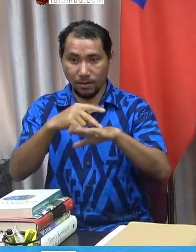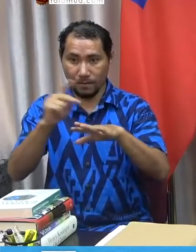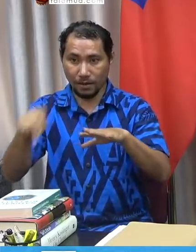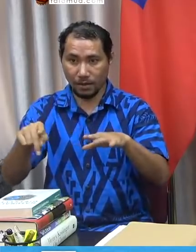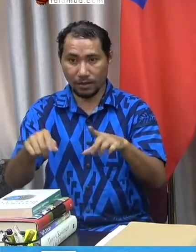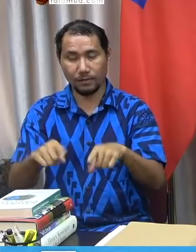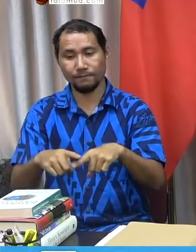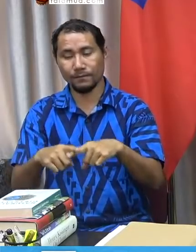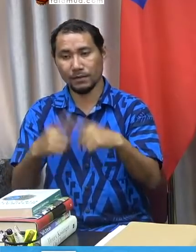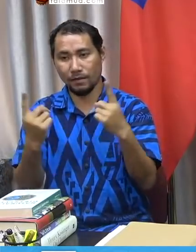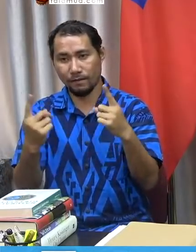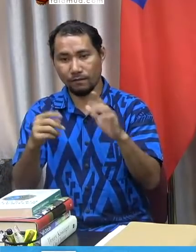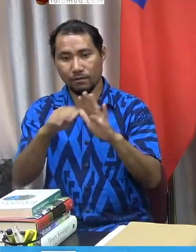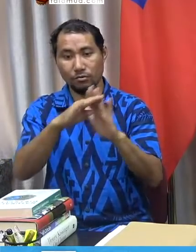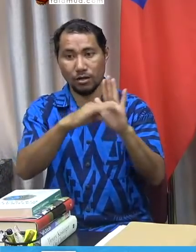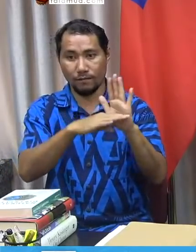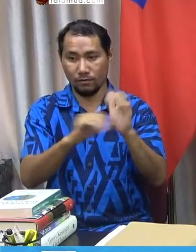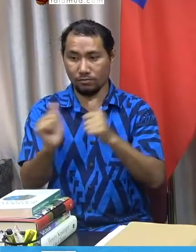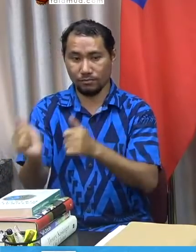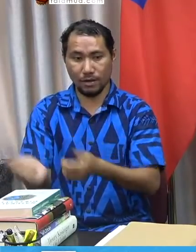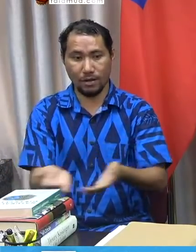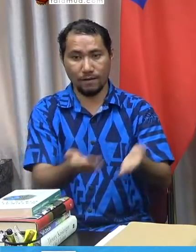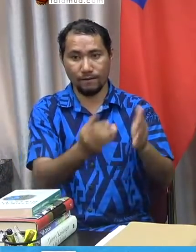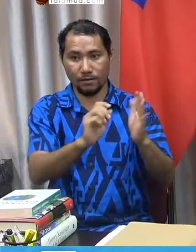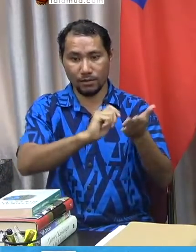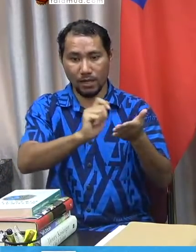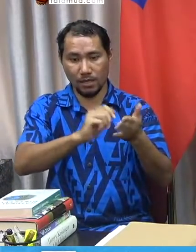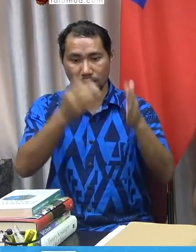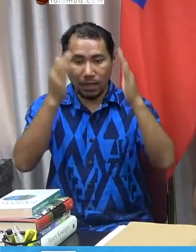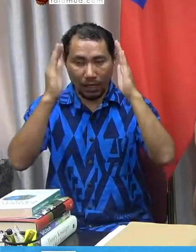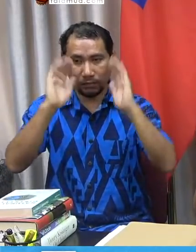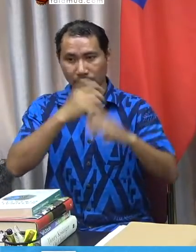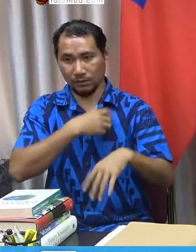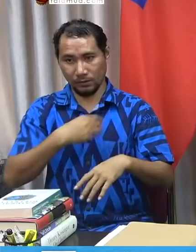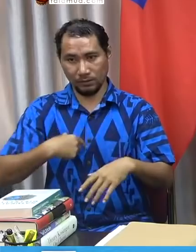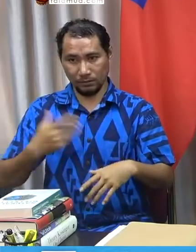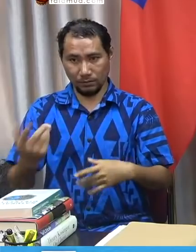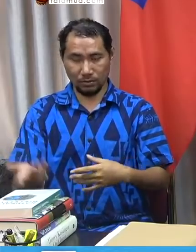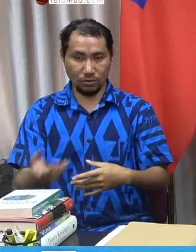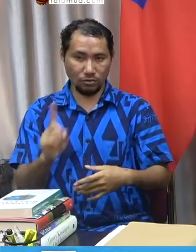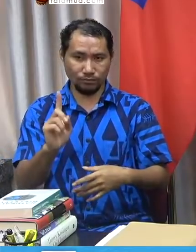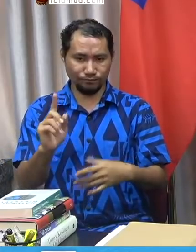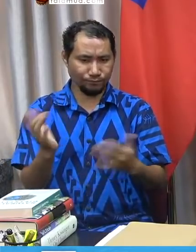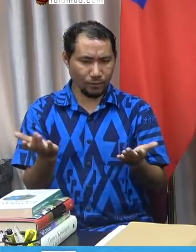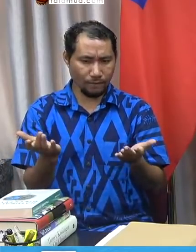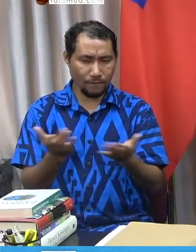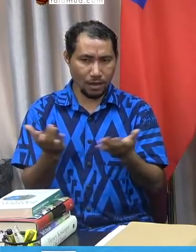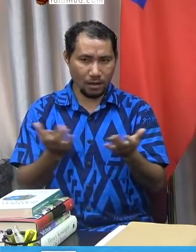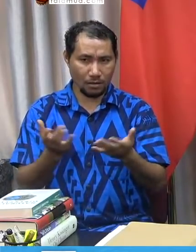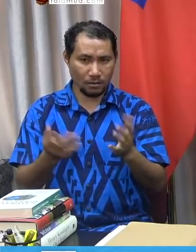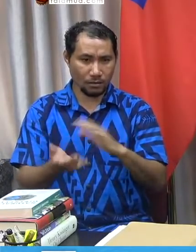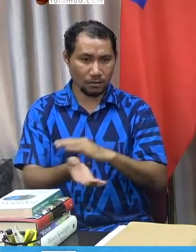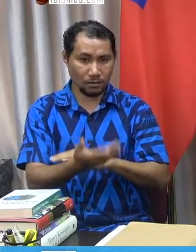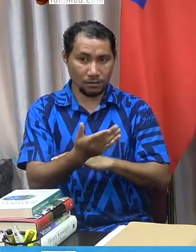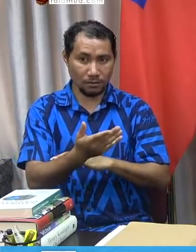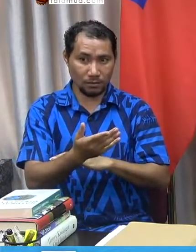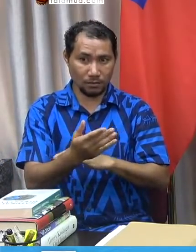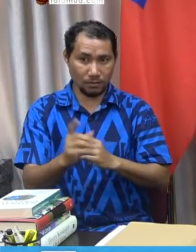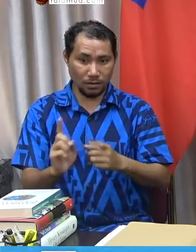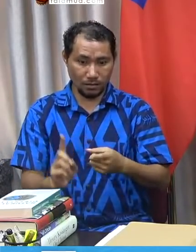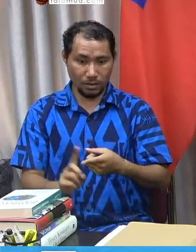tu la fono le na o se ia le almaro so o feo le whaanga solonga le na iese mea